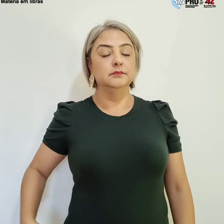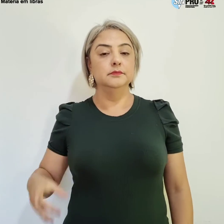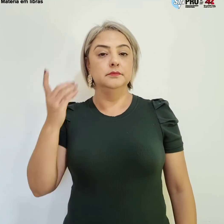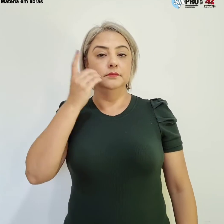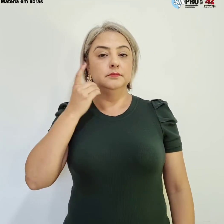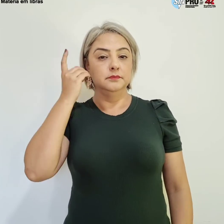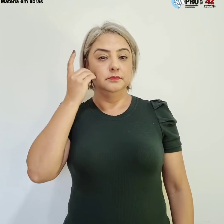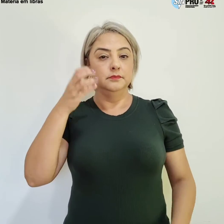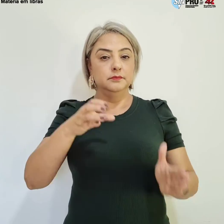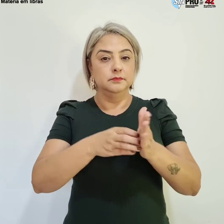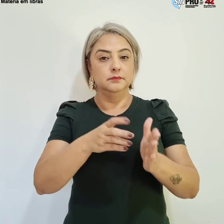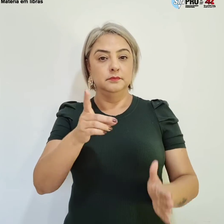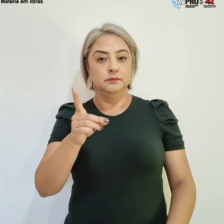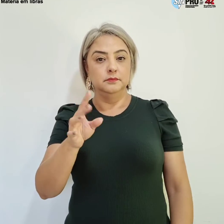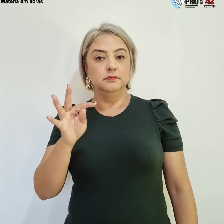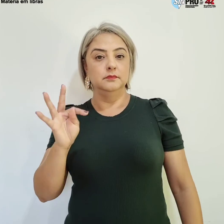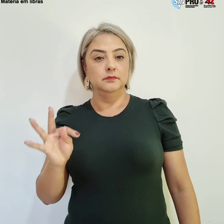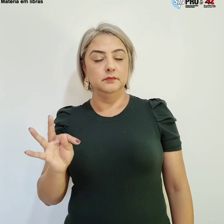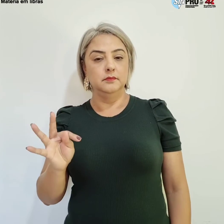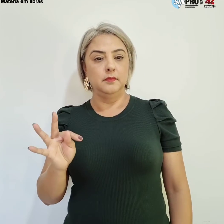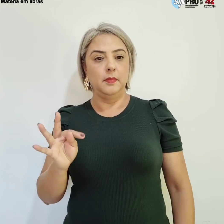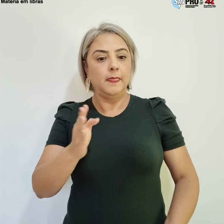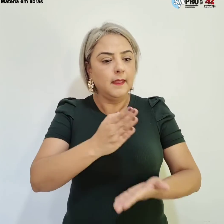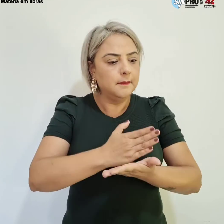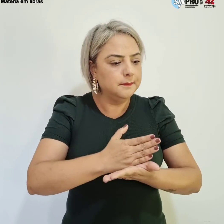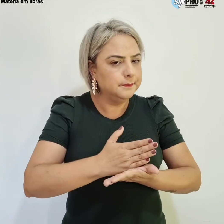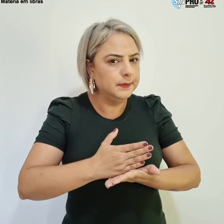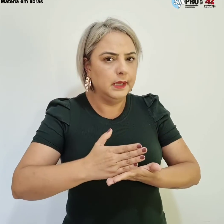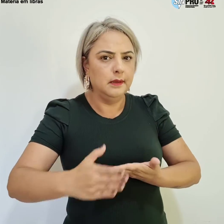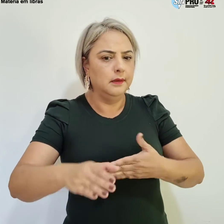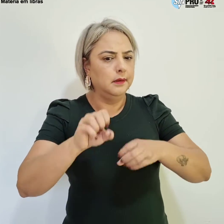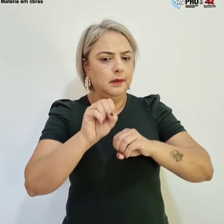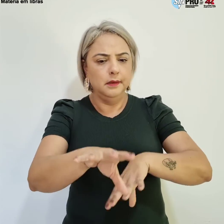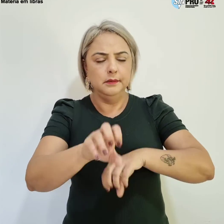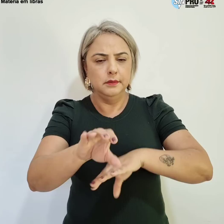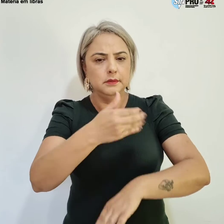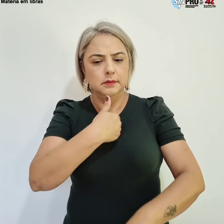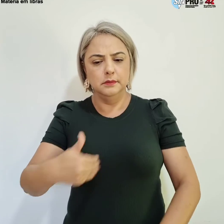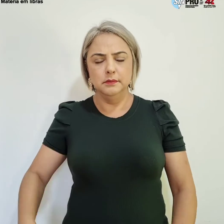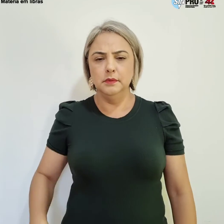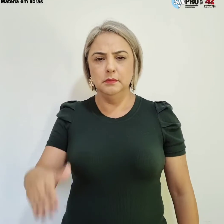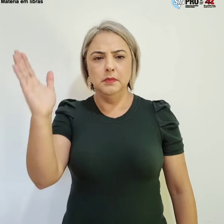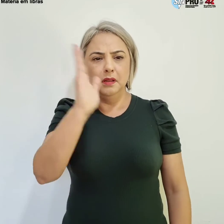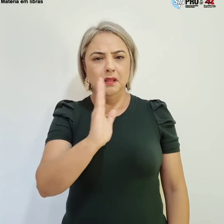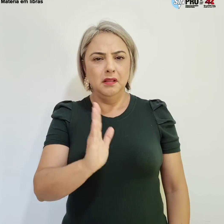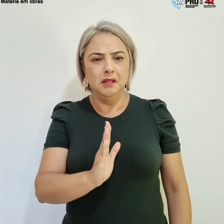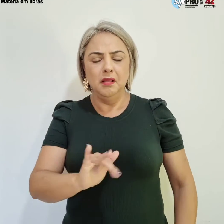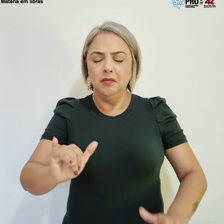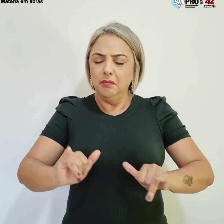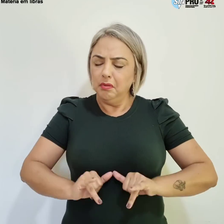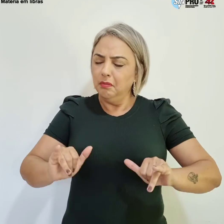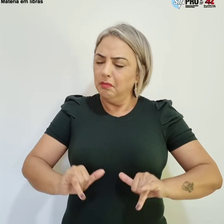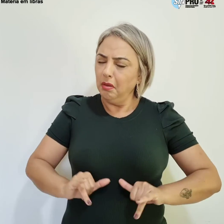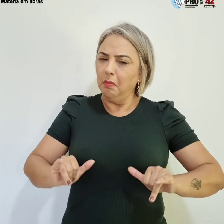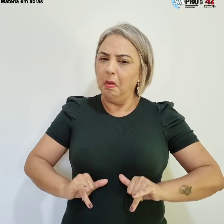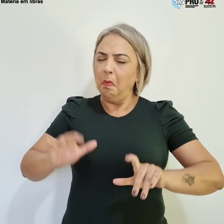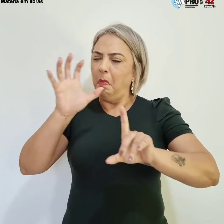PT, a partir daí, a educação pública brasileira vem sofrendo todo tipo de ataques.